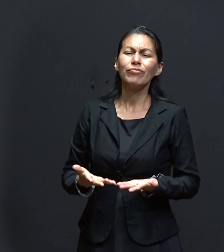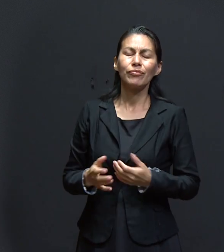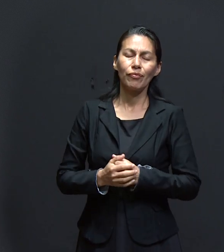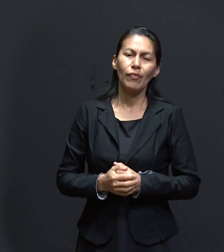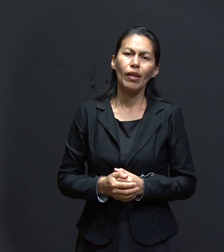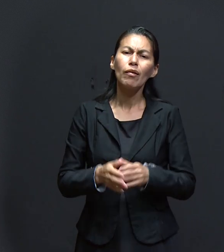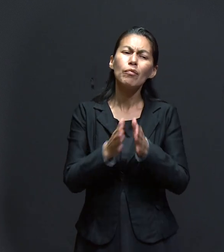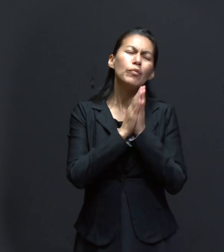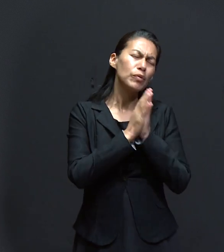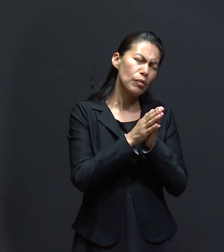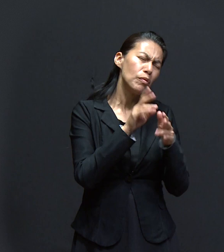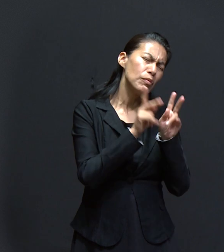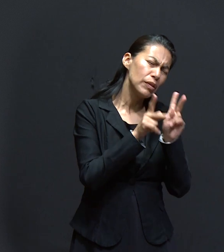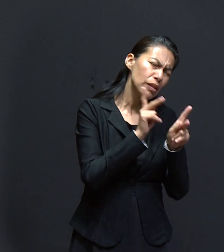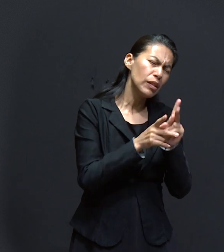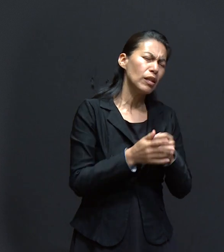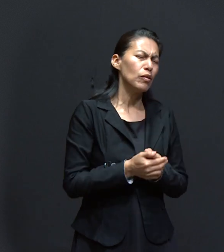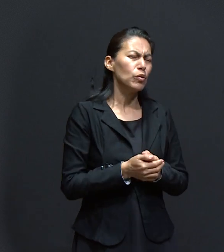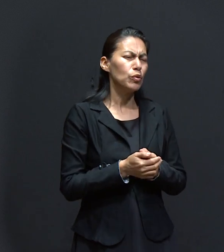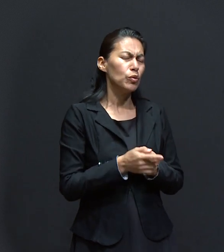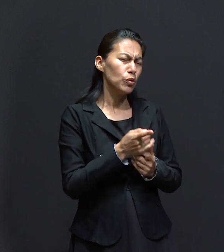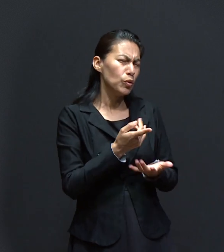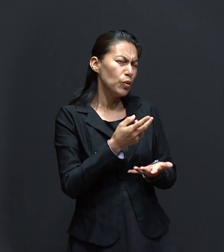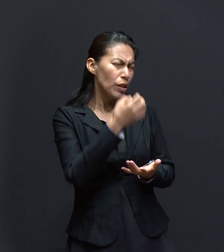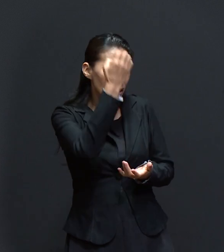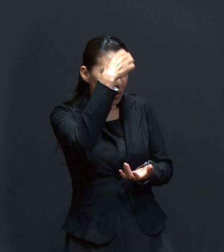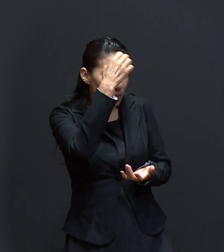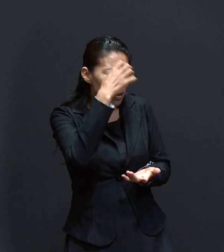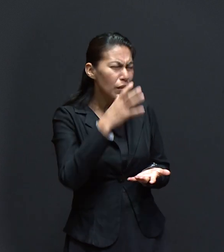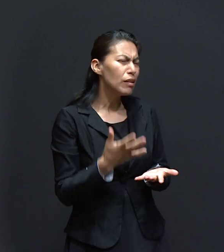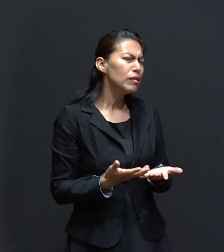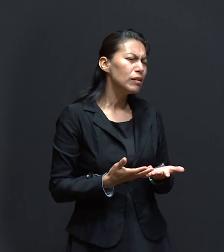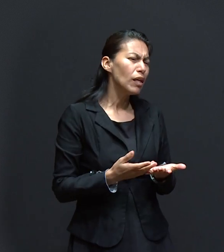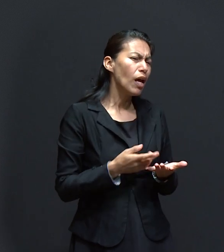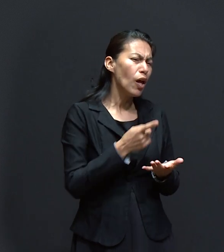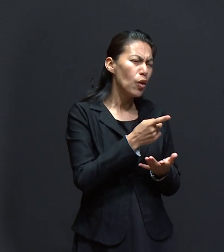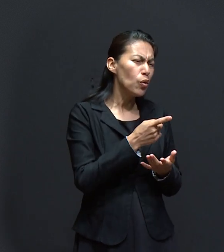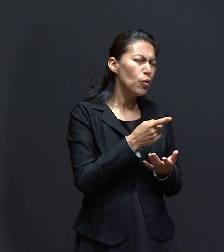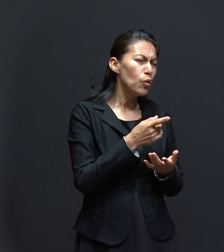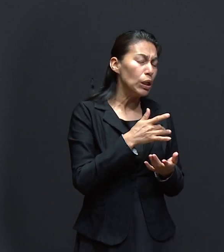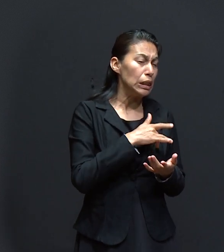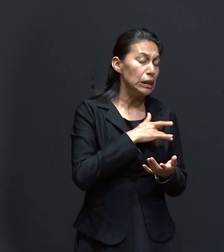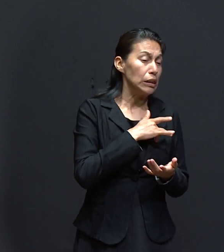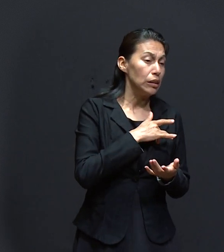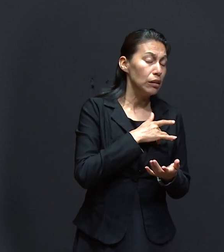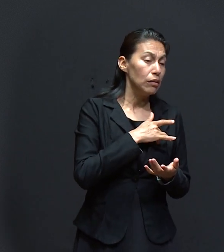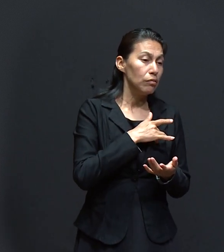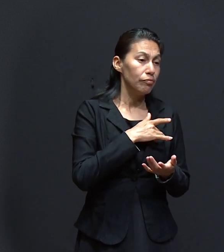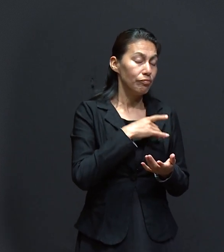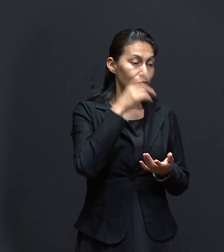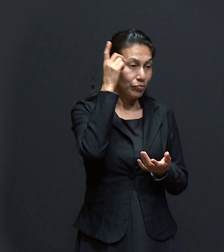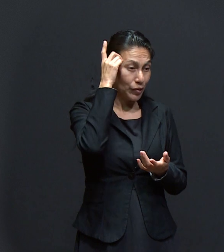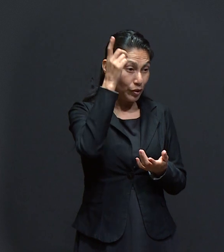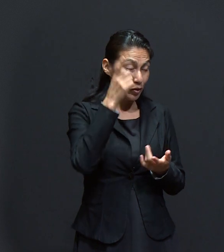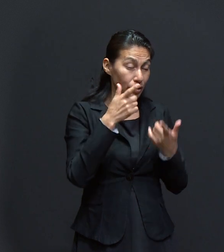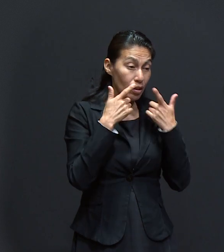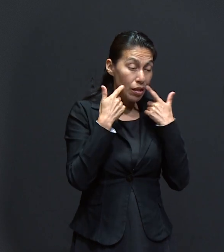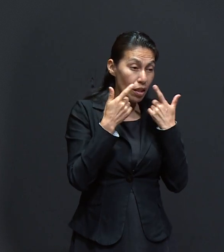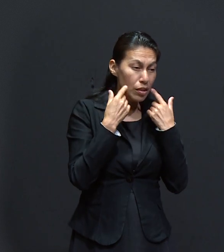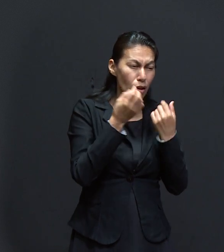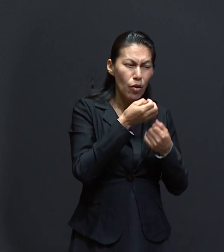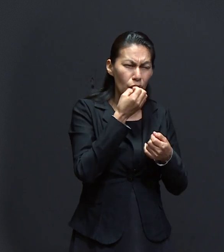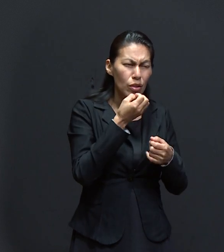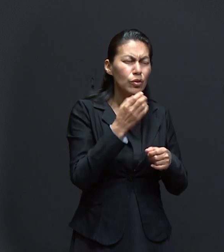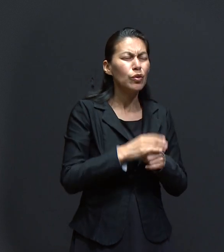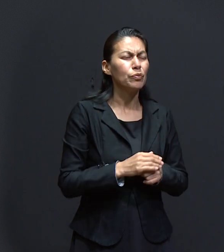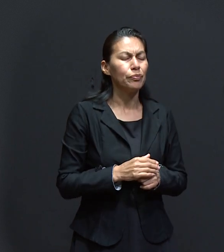de una experiencia personal que donde tú hayas visto palpablemente la gracia